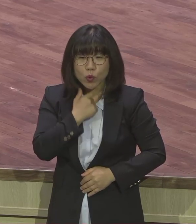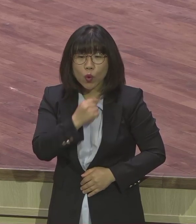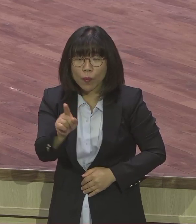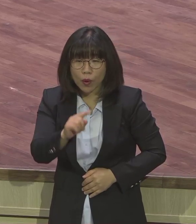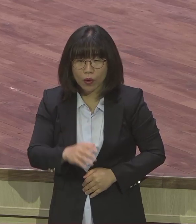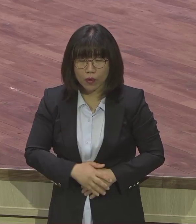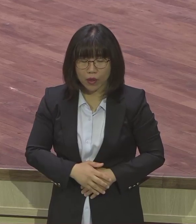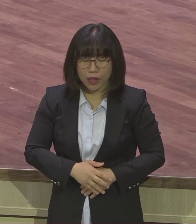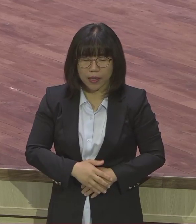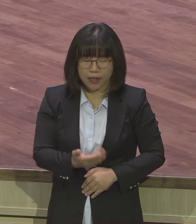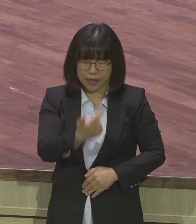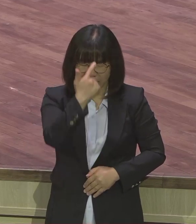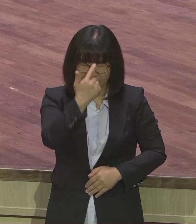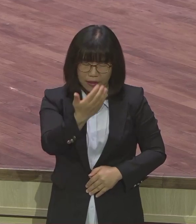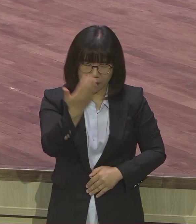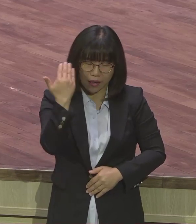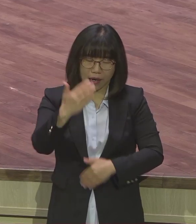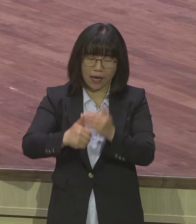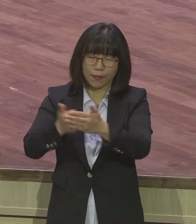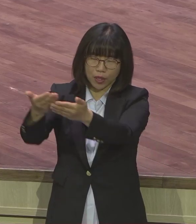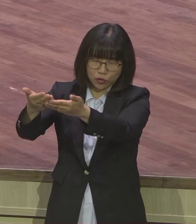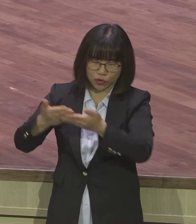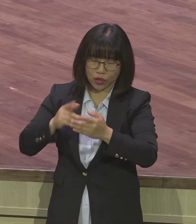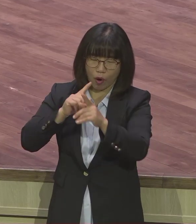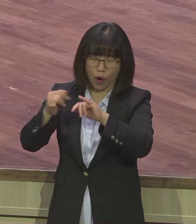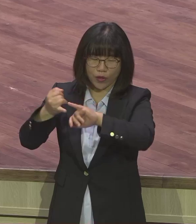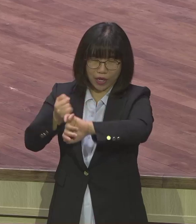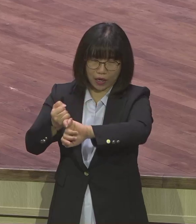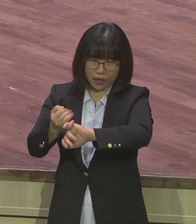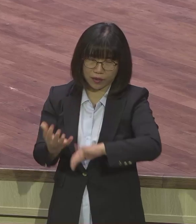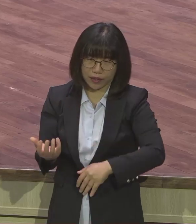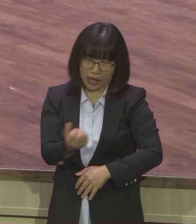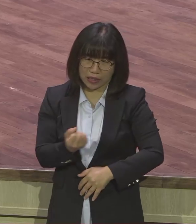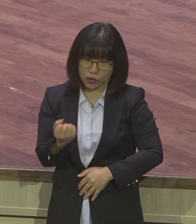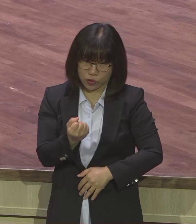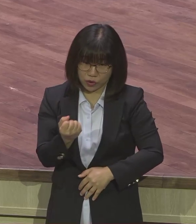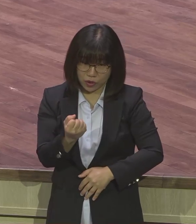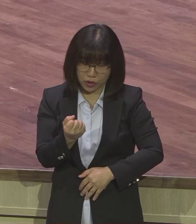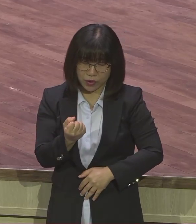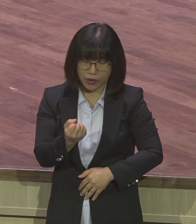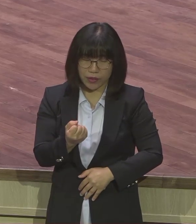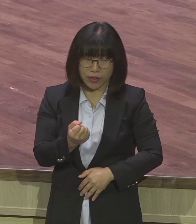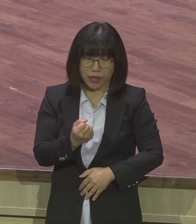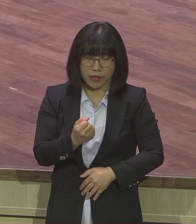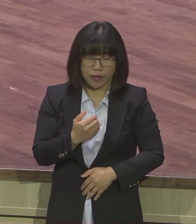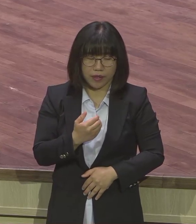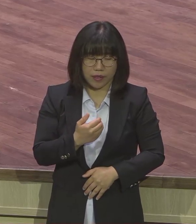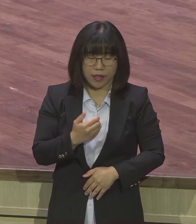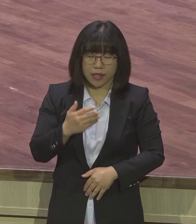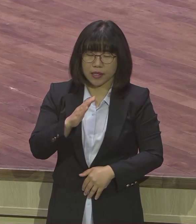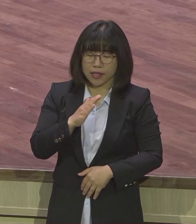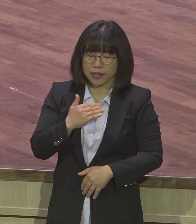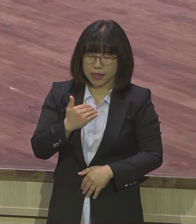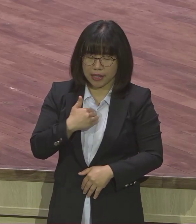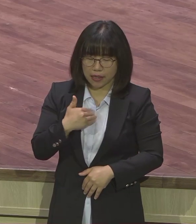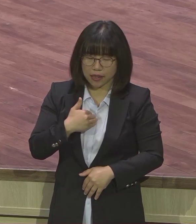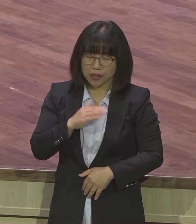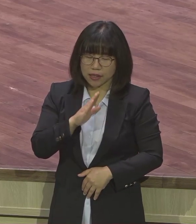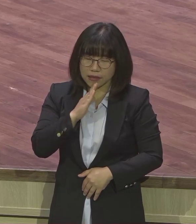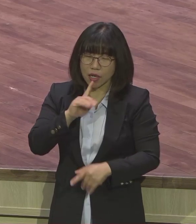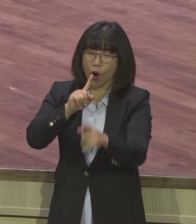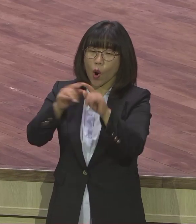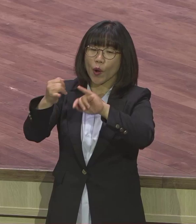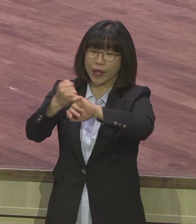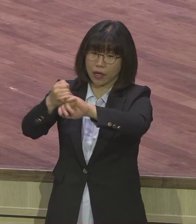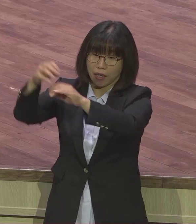늘 언약이 있었어요. 할아버지 때부터 아버지를 거쳐서 오는 언약의 후계자라고 하는 언약